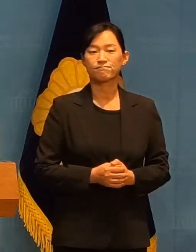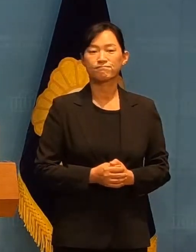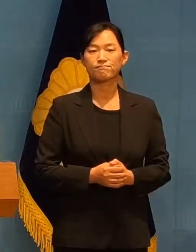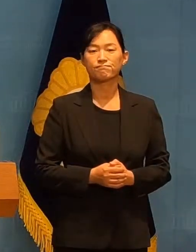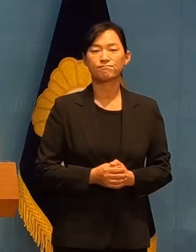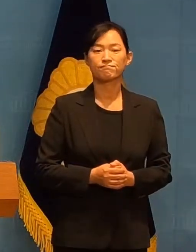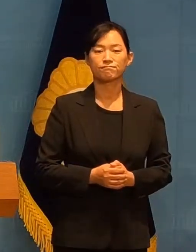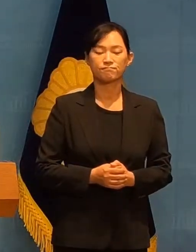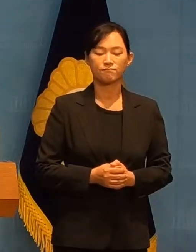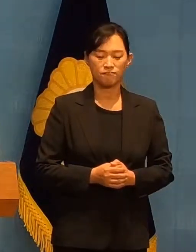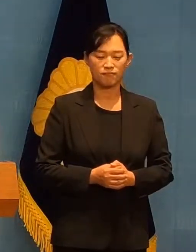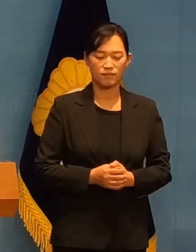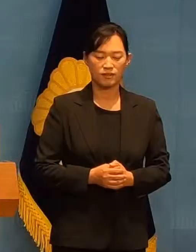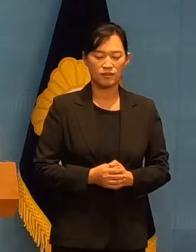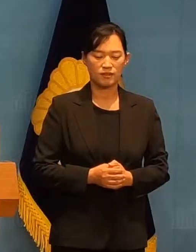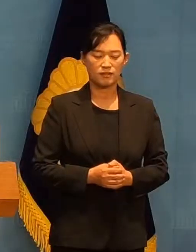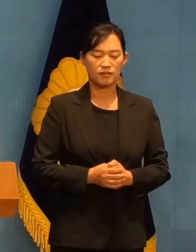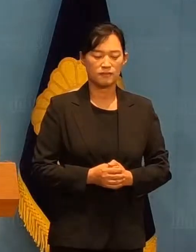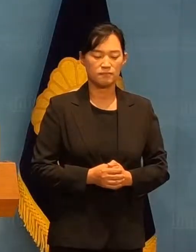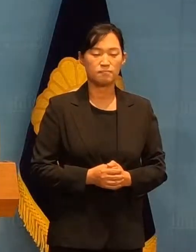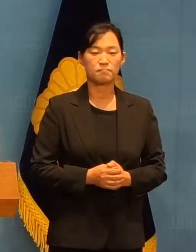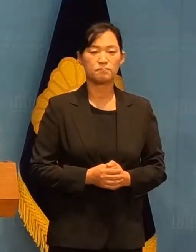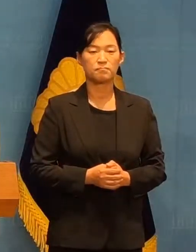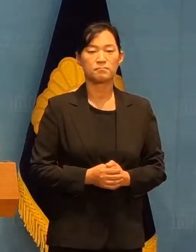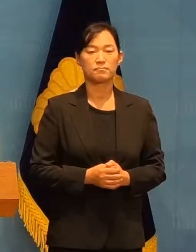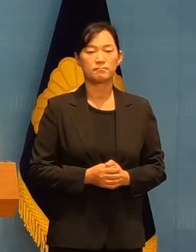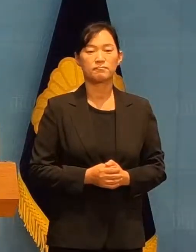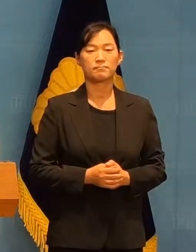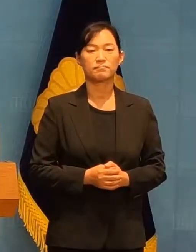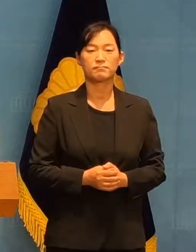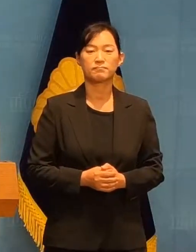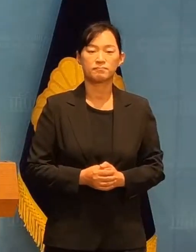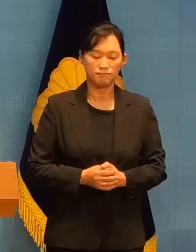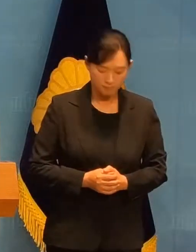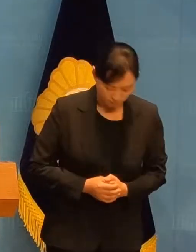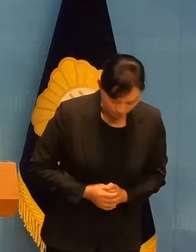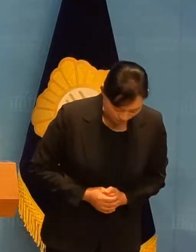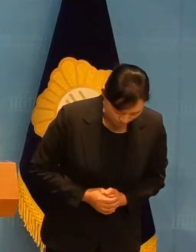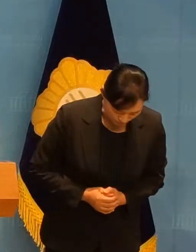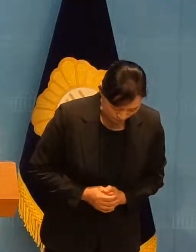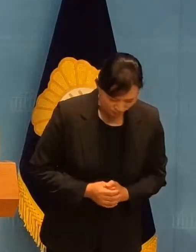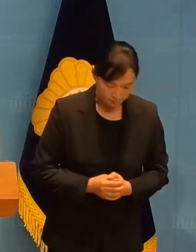그래. 붙으세요. 반대쪽에 좀 넘어가시고.